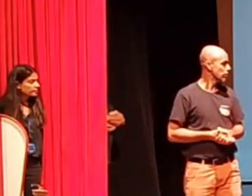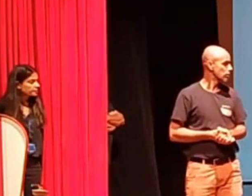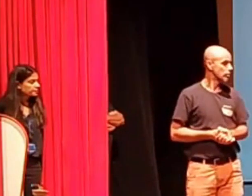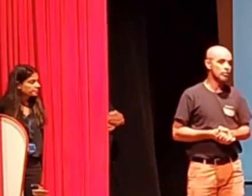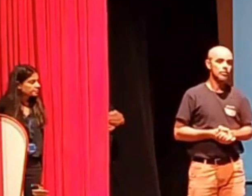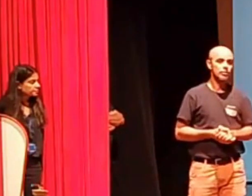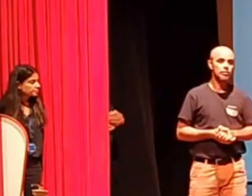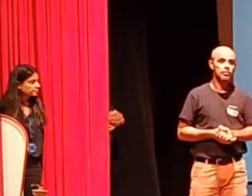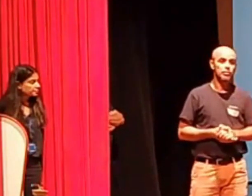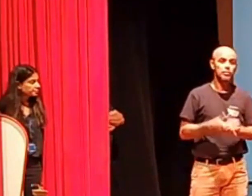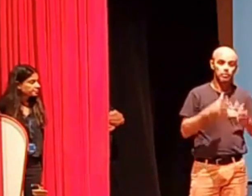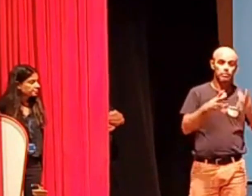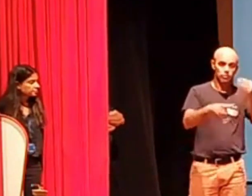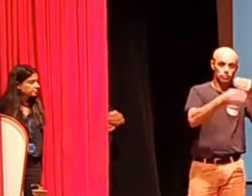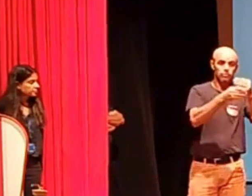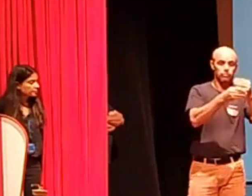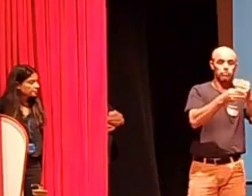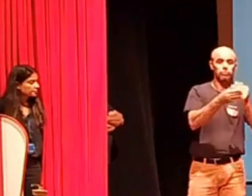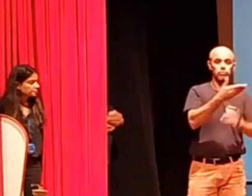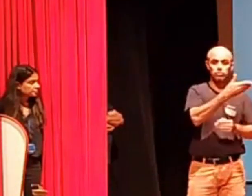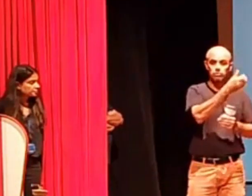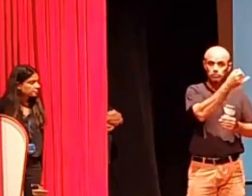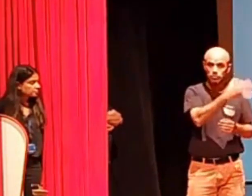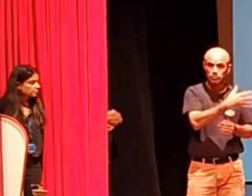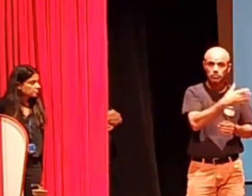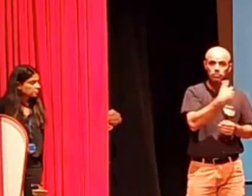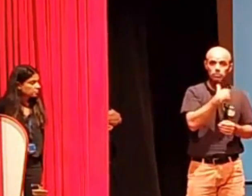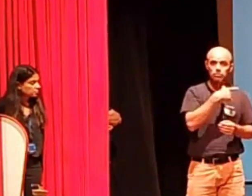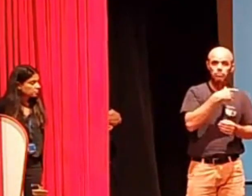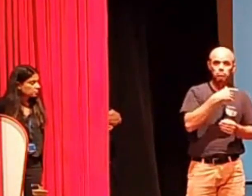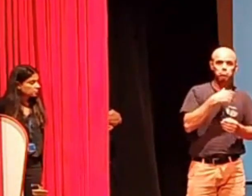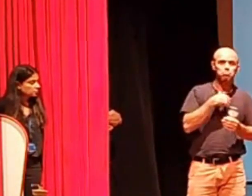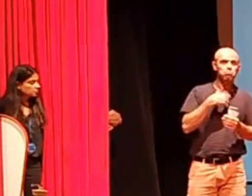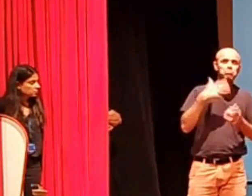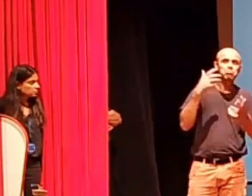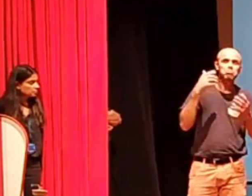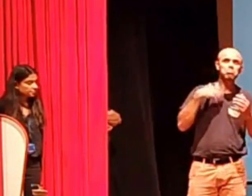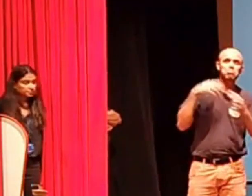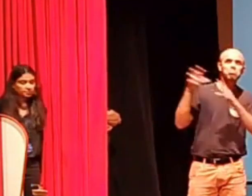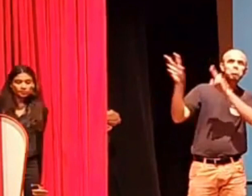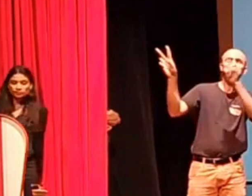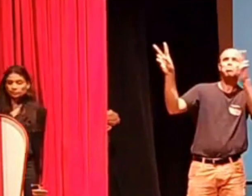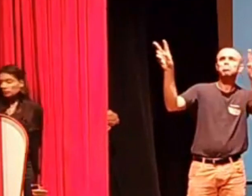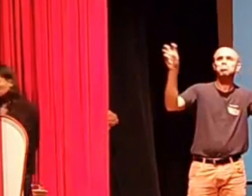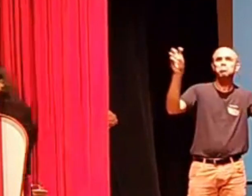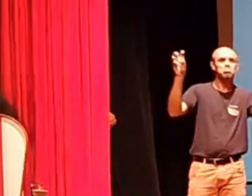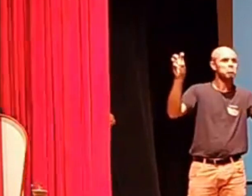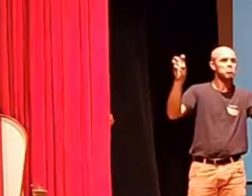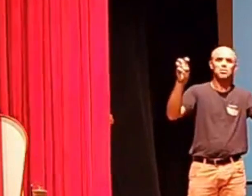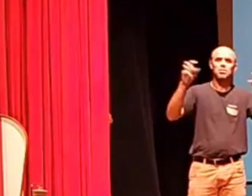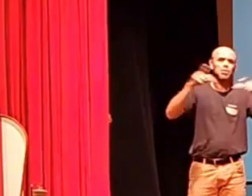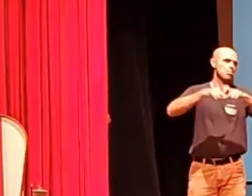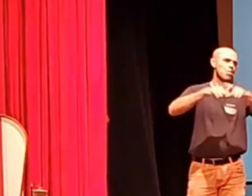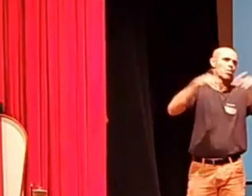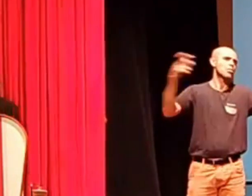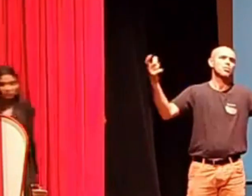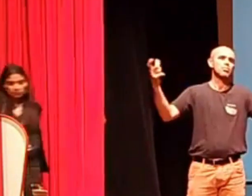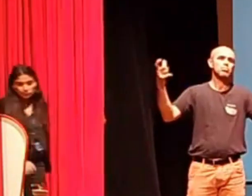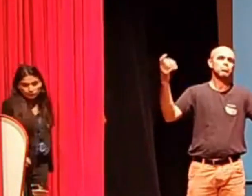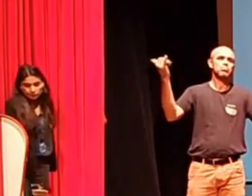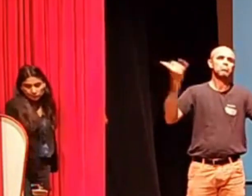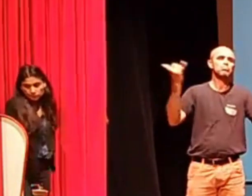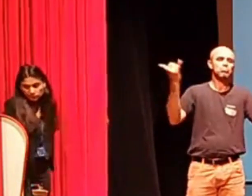Eu gostaria só de acrescentar uma coisinha, porque no senso comum, né, ou seja, na linguagem corriqueira